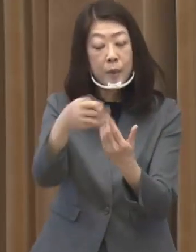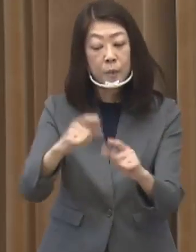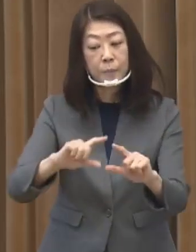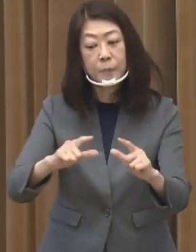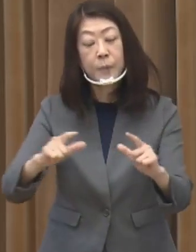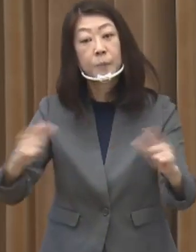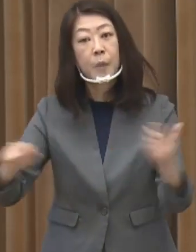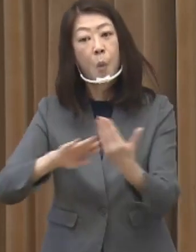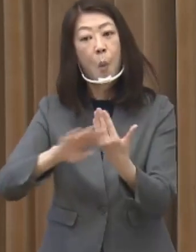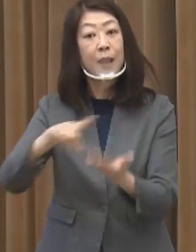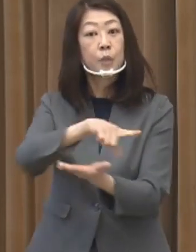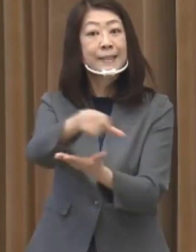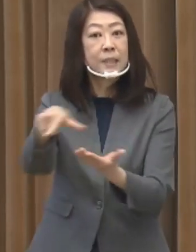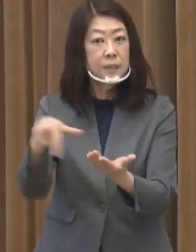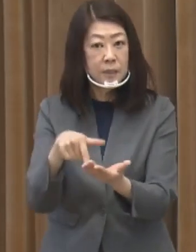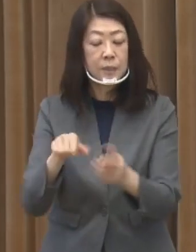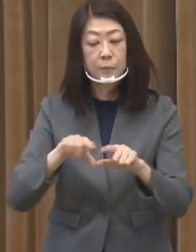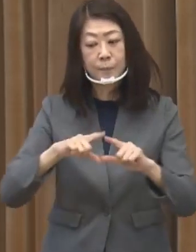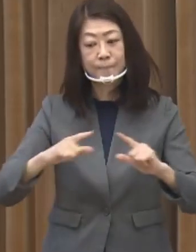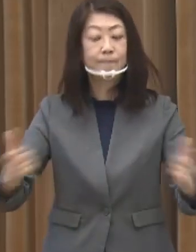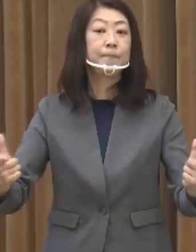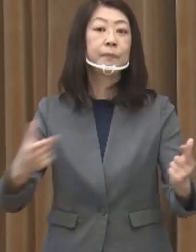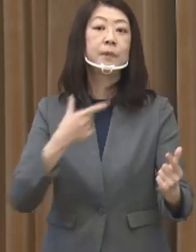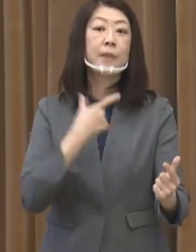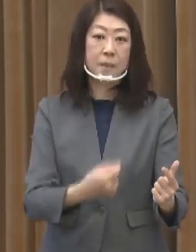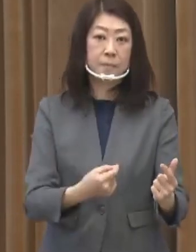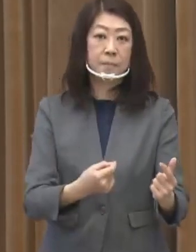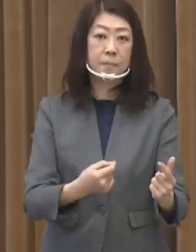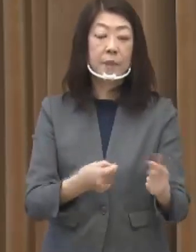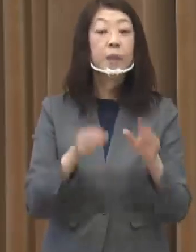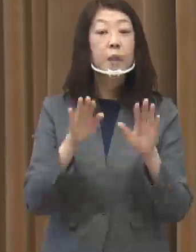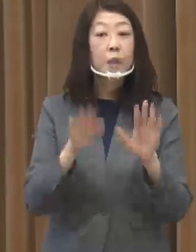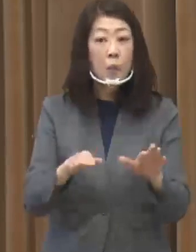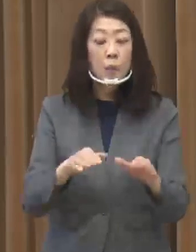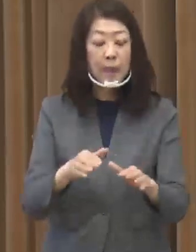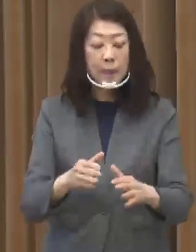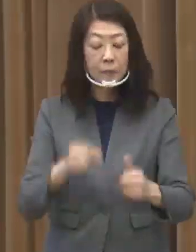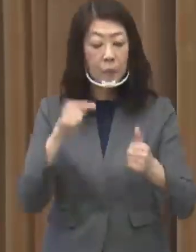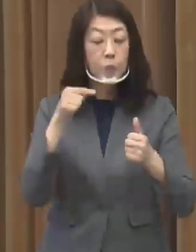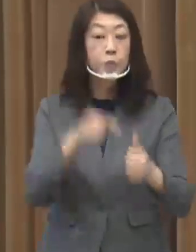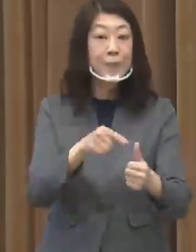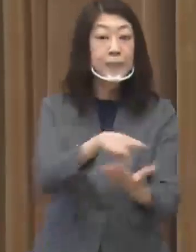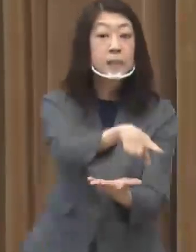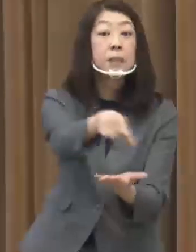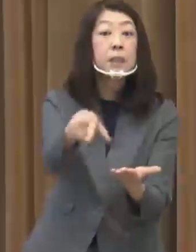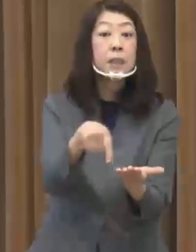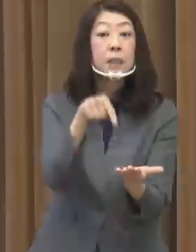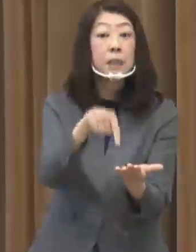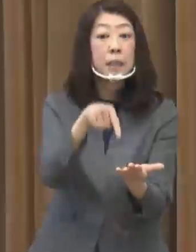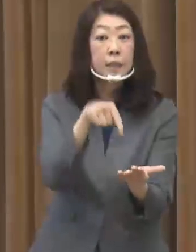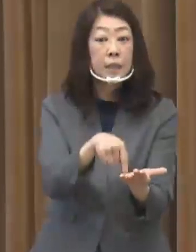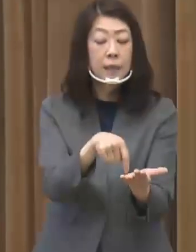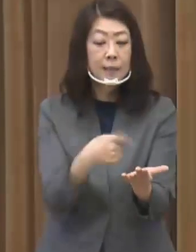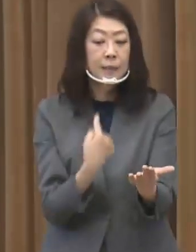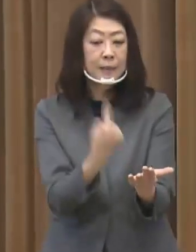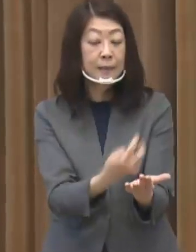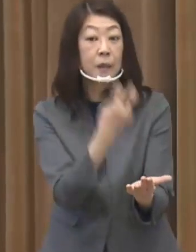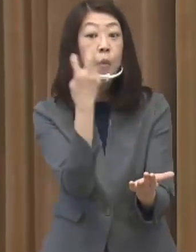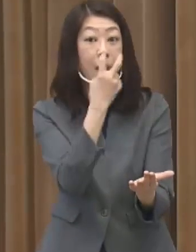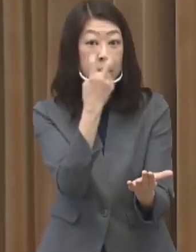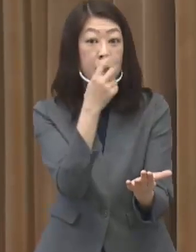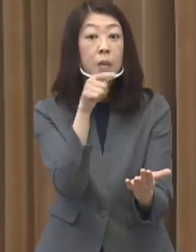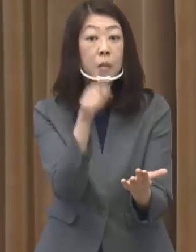をさせていただくつもりでございます。今回のまん延防止等重点措置適用区域の確認は、受付